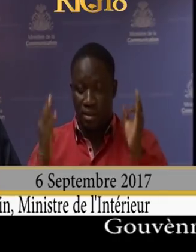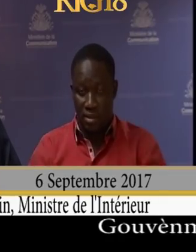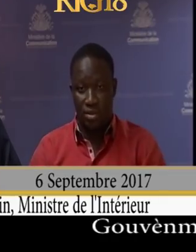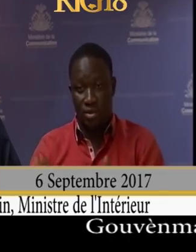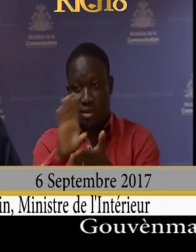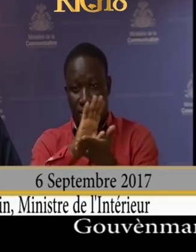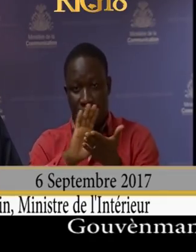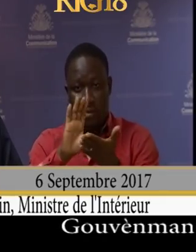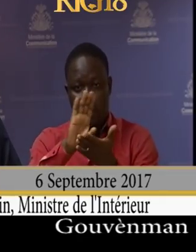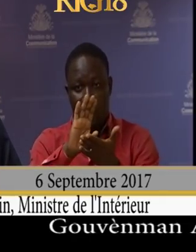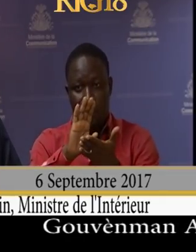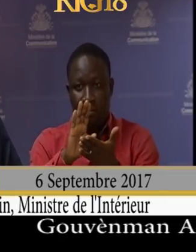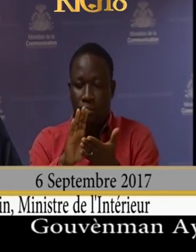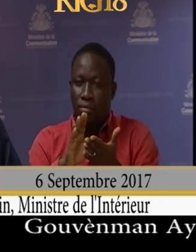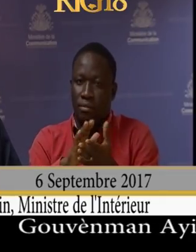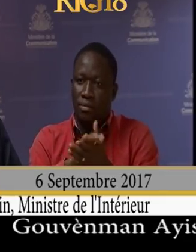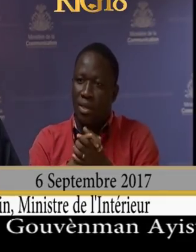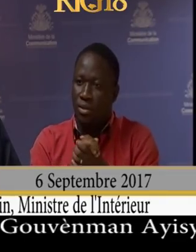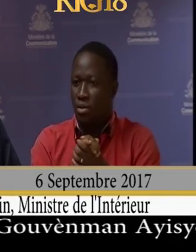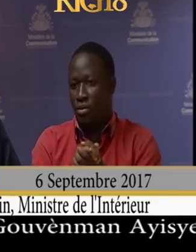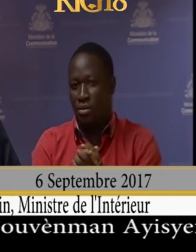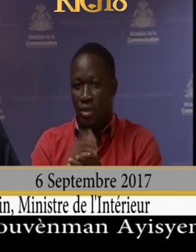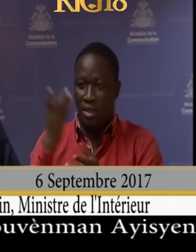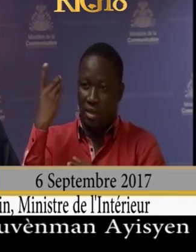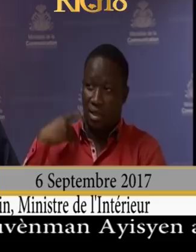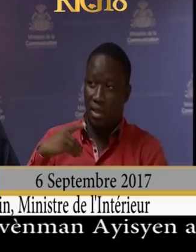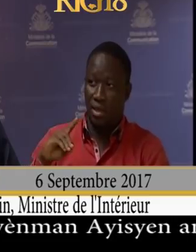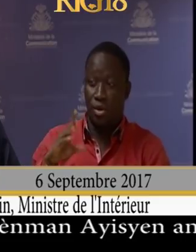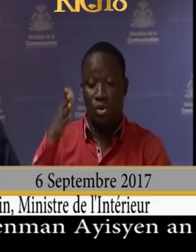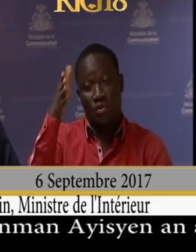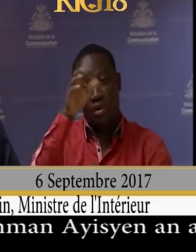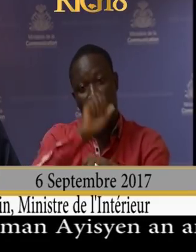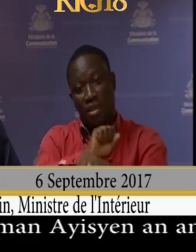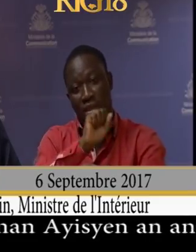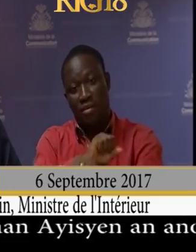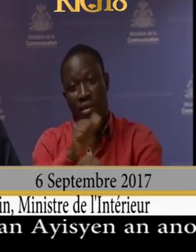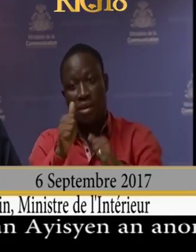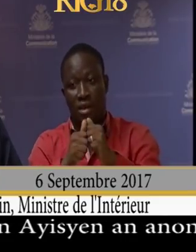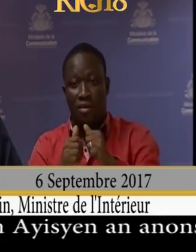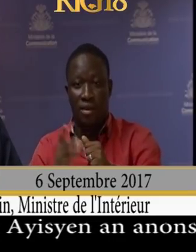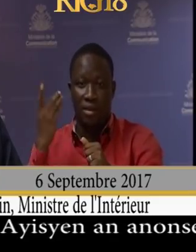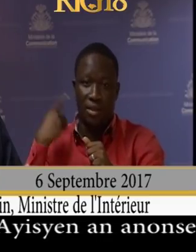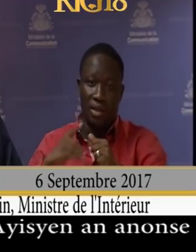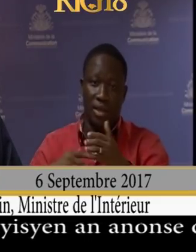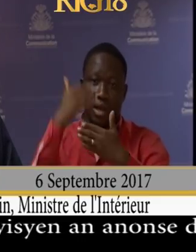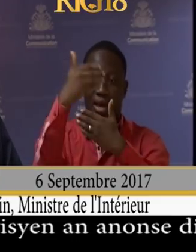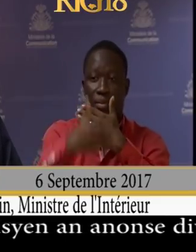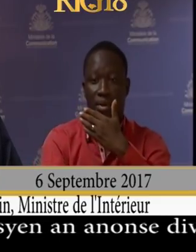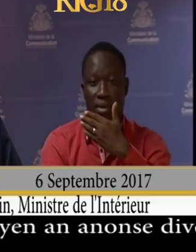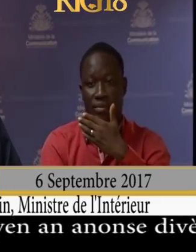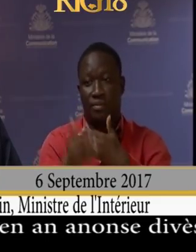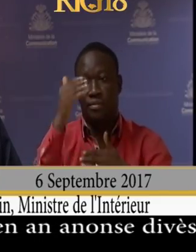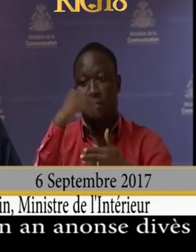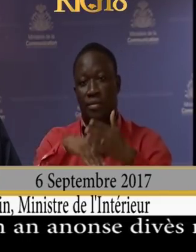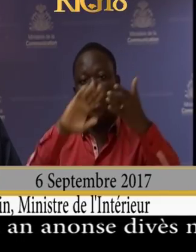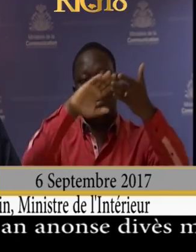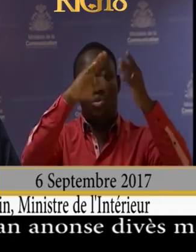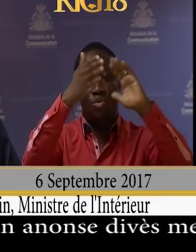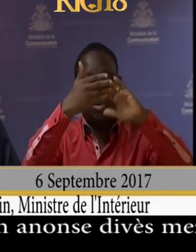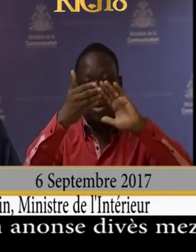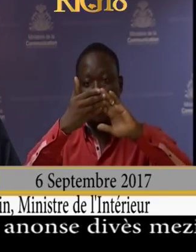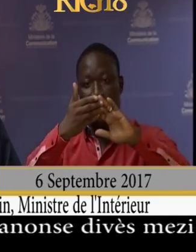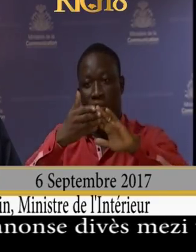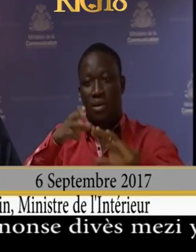central. Bien sûr, délégué yo a gè pou travail avec vice-délégué yo. Au niveau communal, c'est magistrat